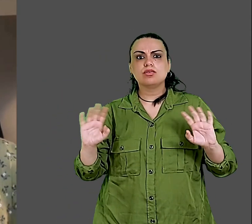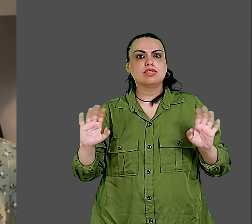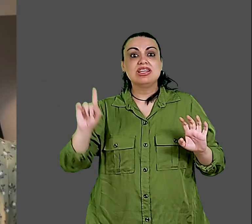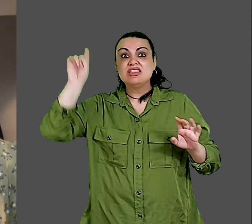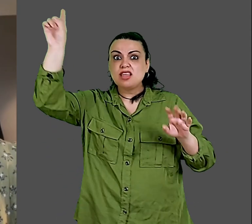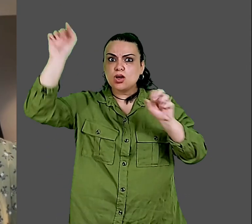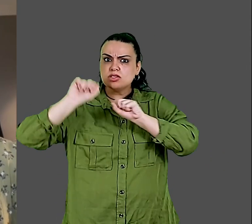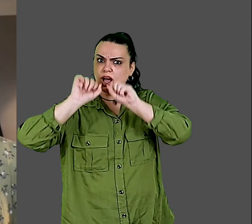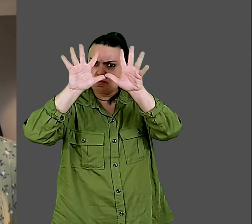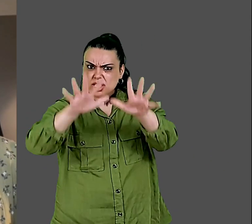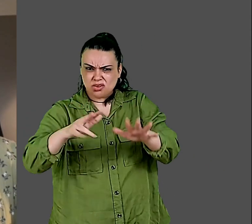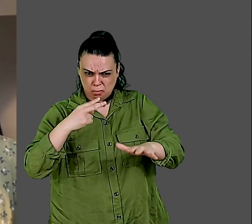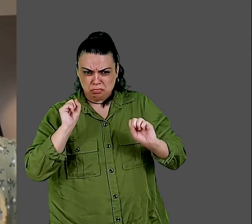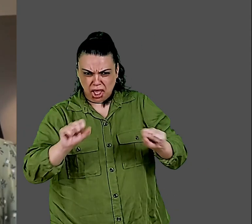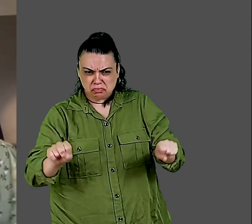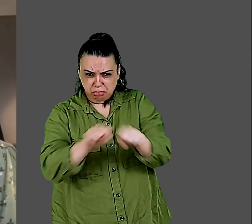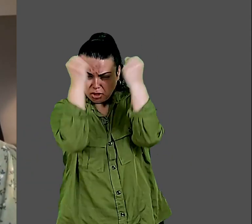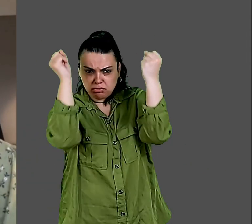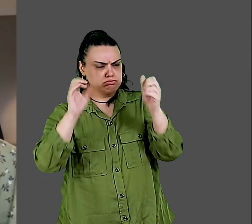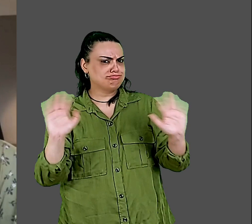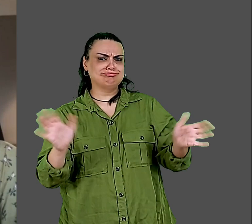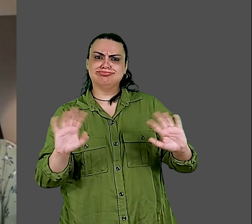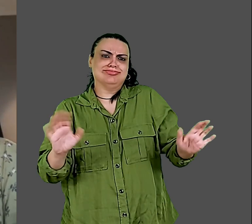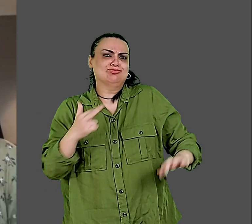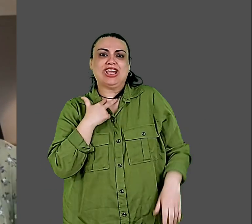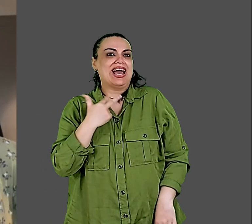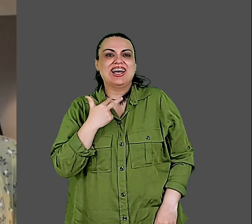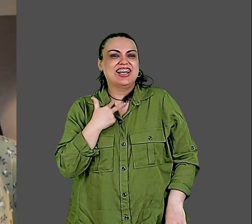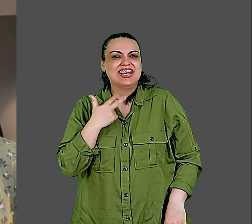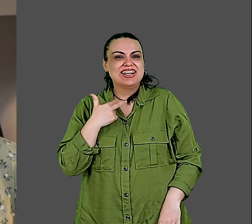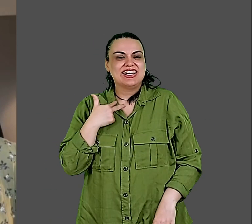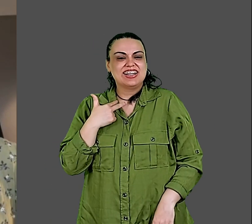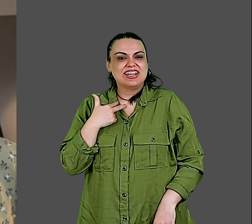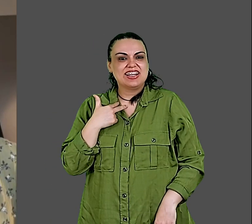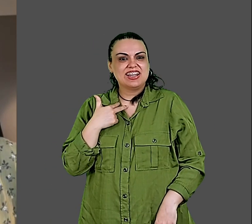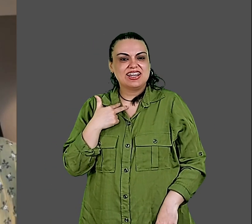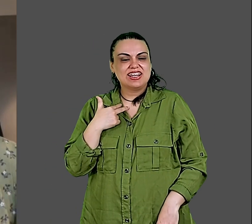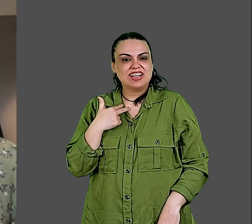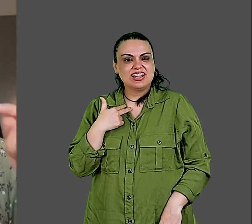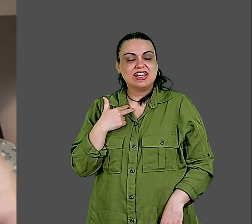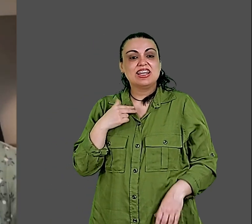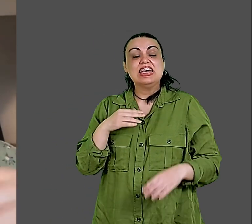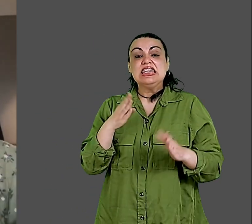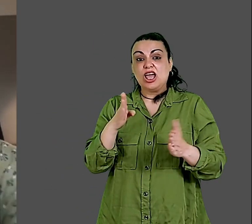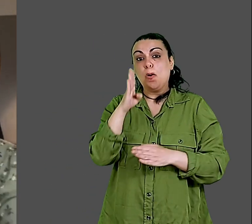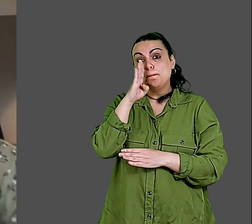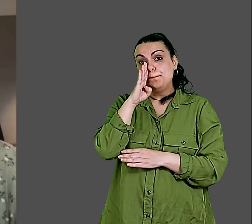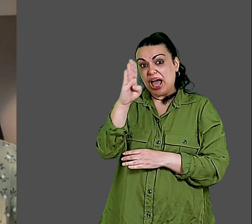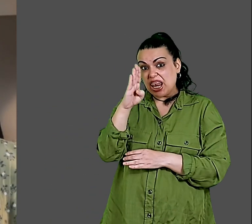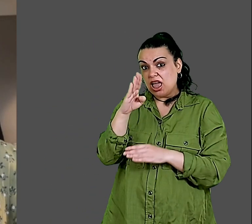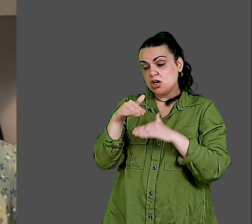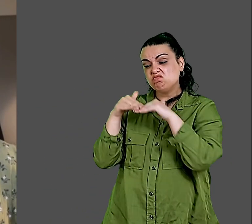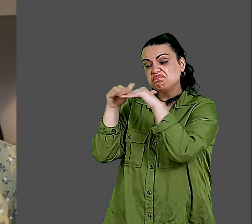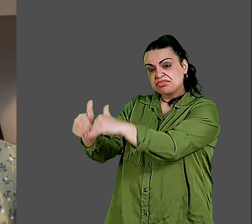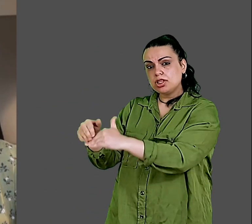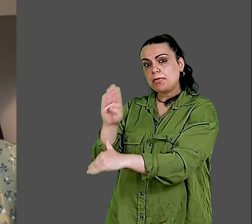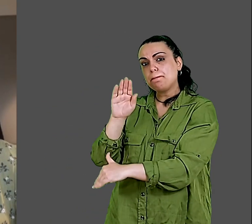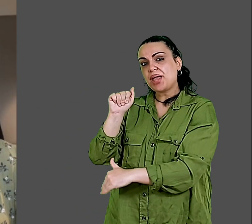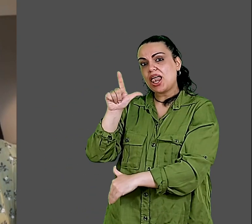que Deus abençoou. E aí o Senhor, ele vai dizer para Balaão, ele vai dizer, ou melhor, Balaão vai dizer para